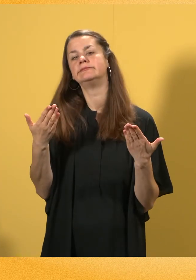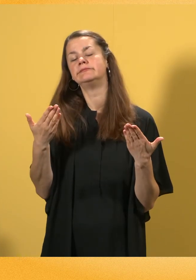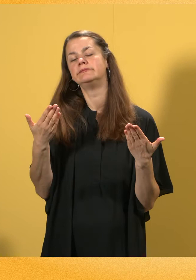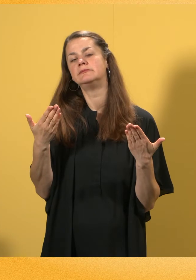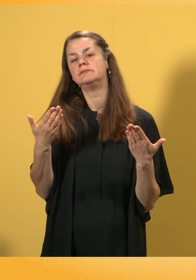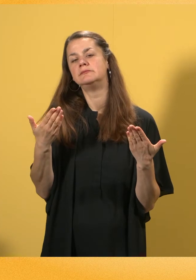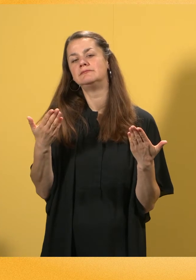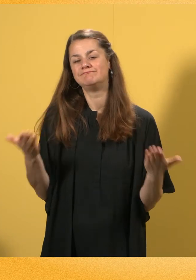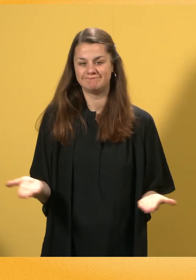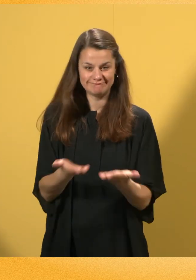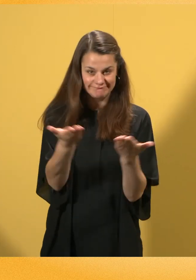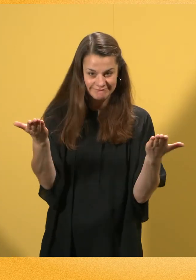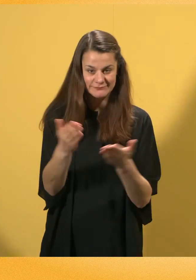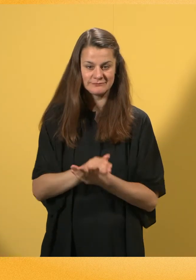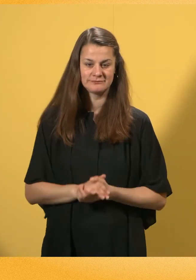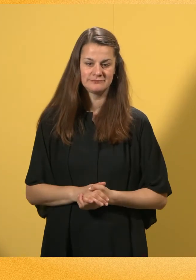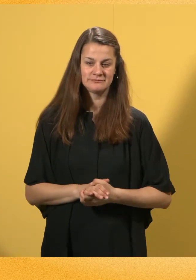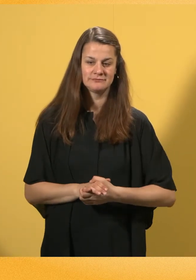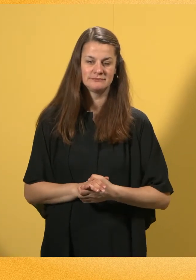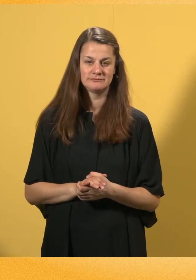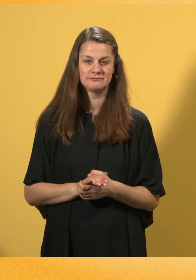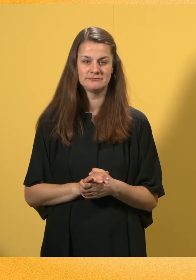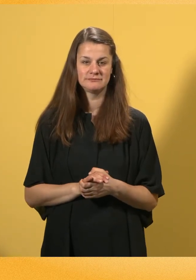wiederholen. Und es entsteht hier